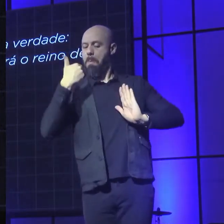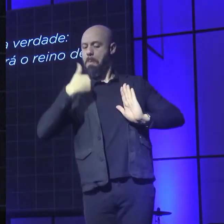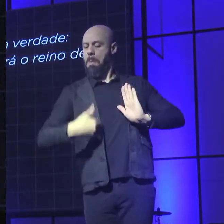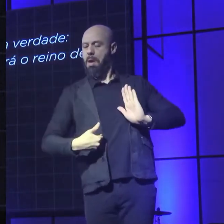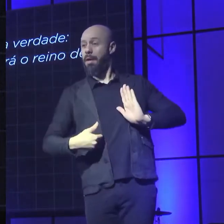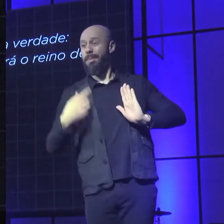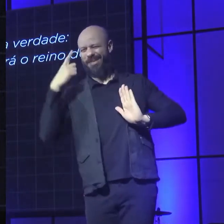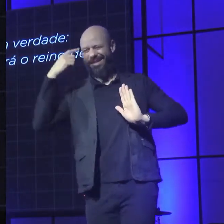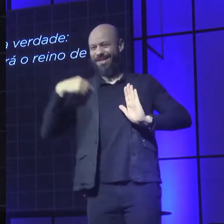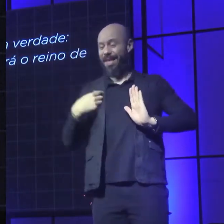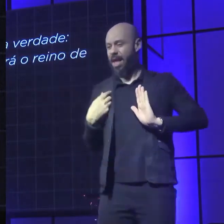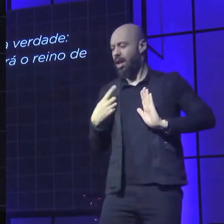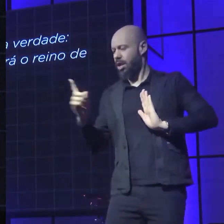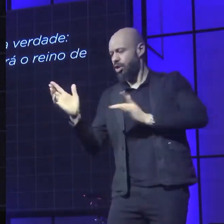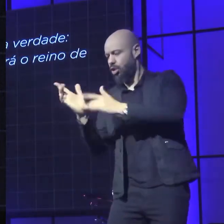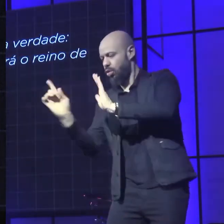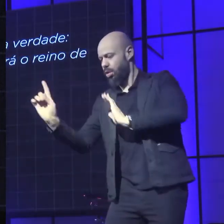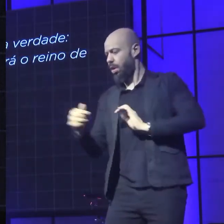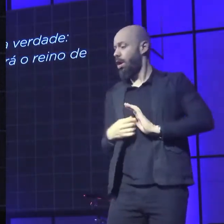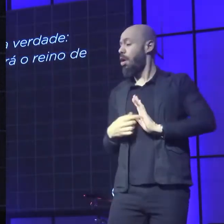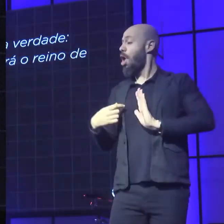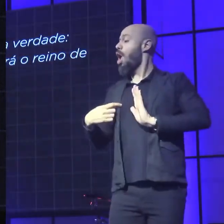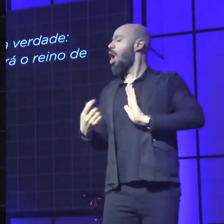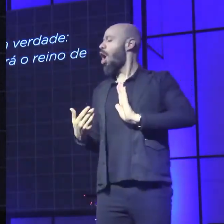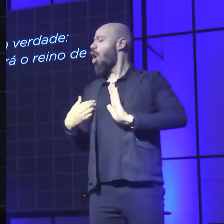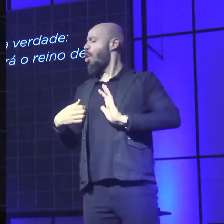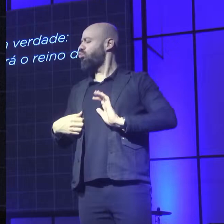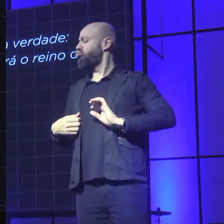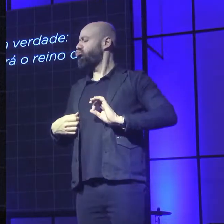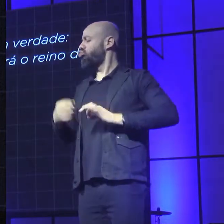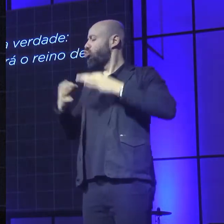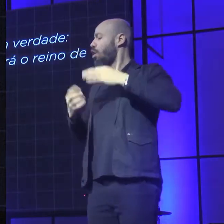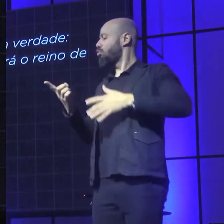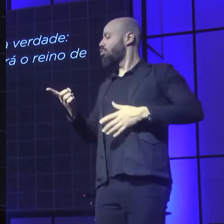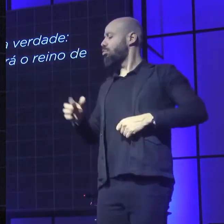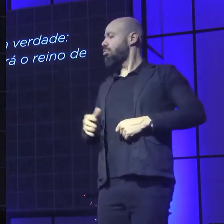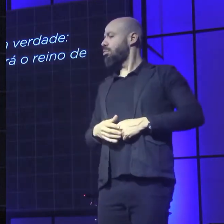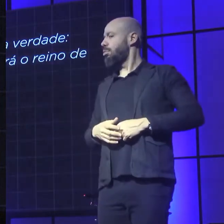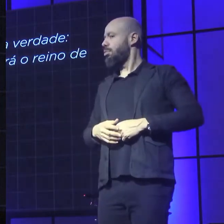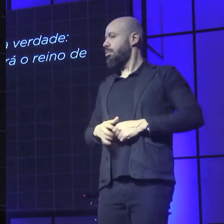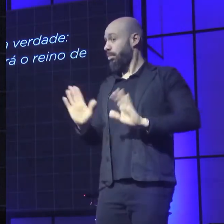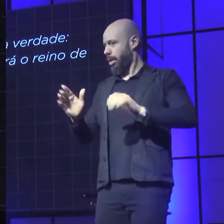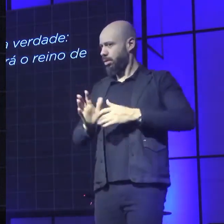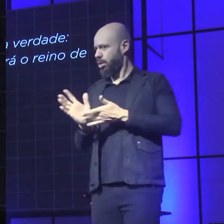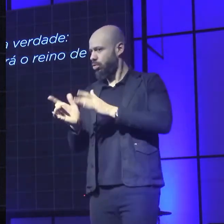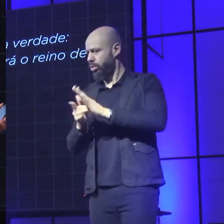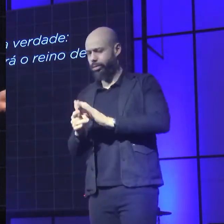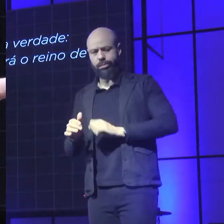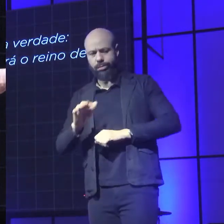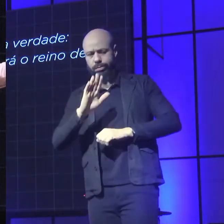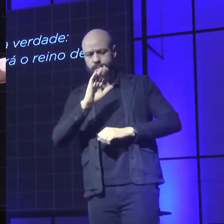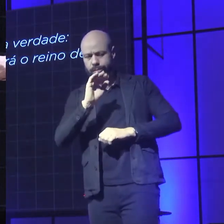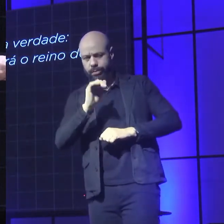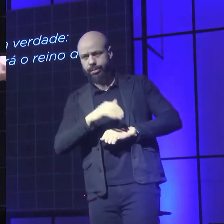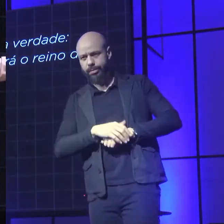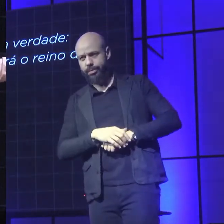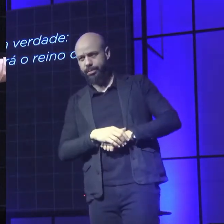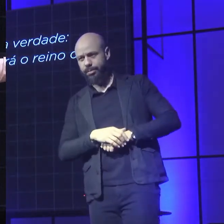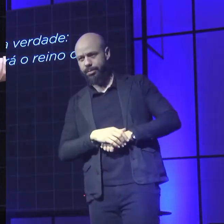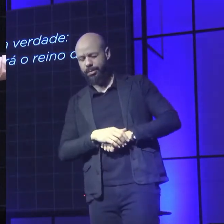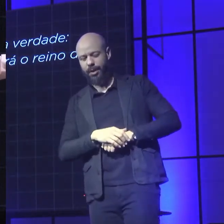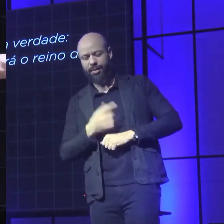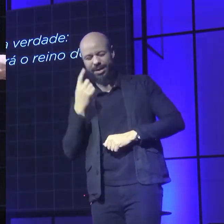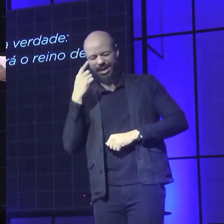Jesus. Mas Jesus disse para ele: Nicodemos, vem cá. Dá uma olhadinha aqui no espelho